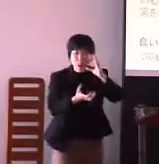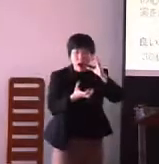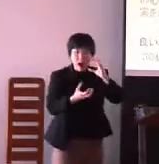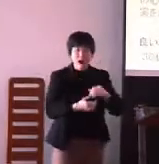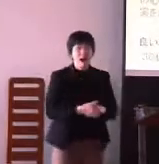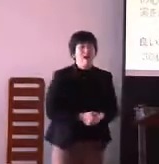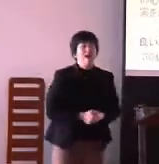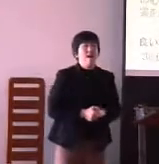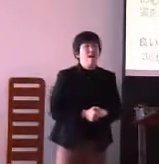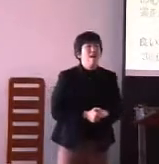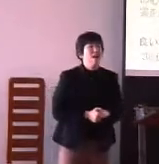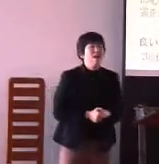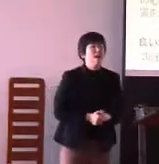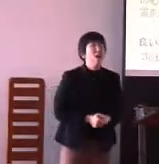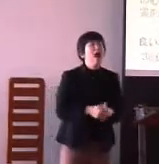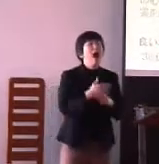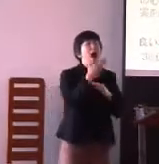目の前に豊かにあります。